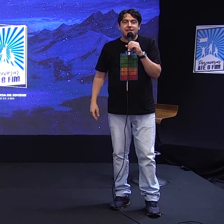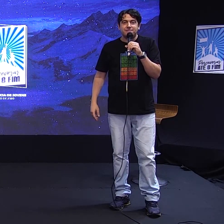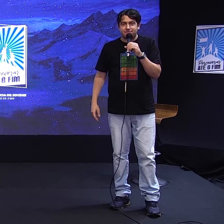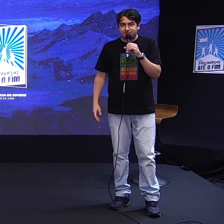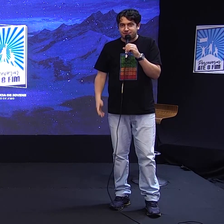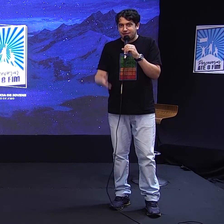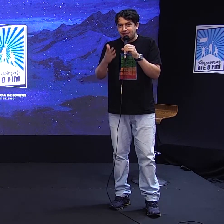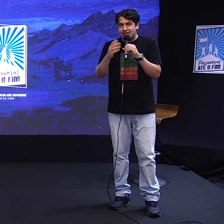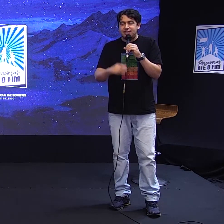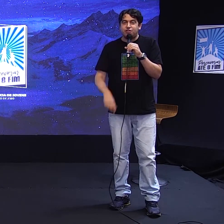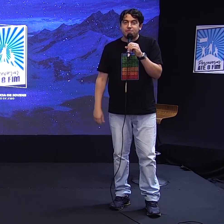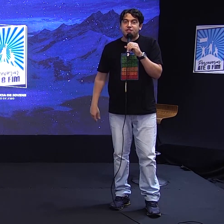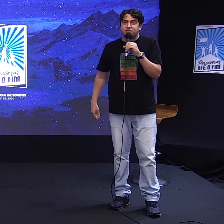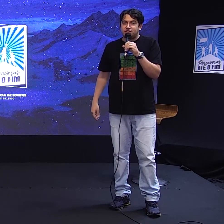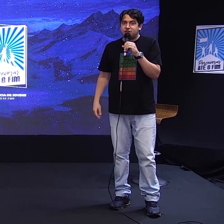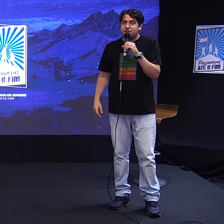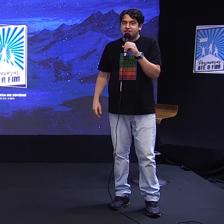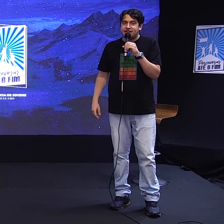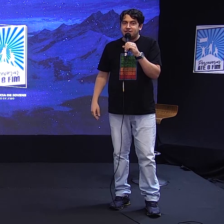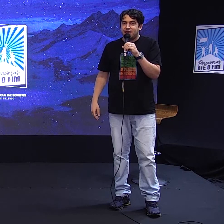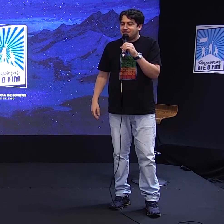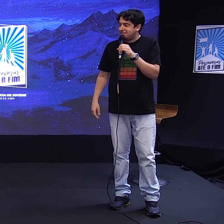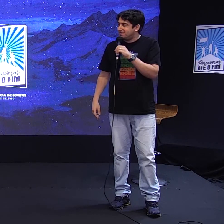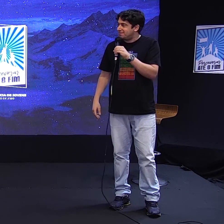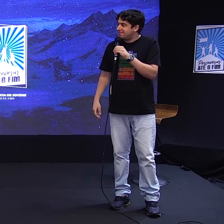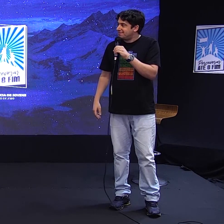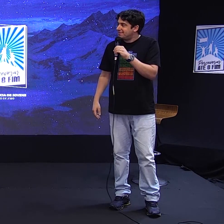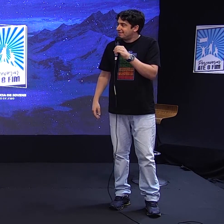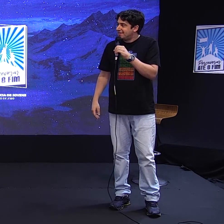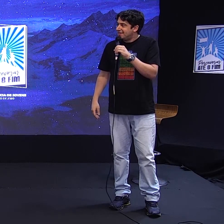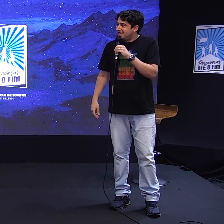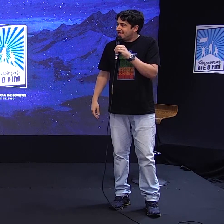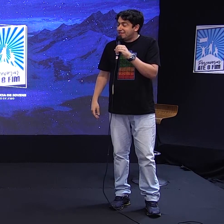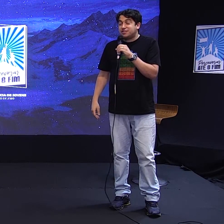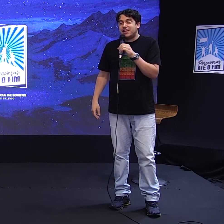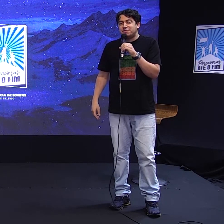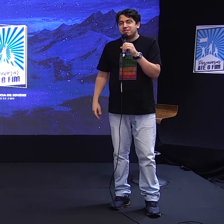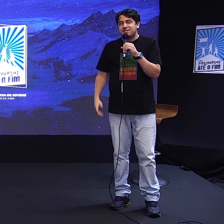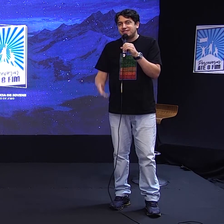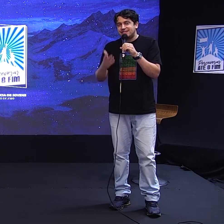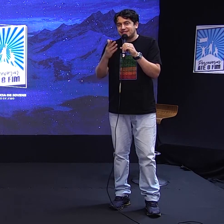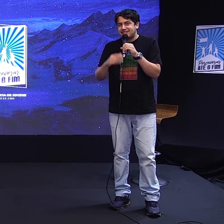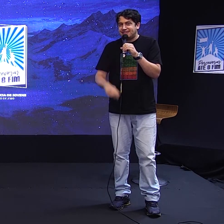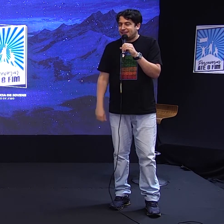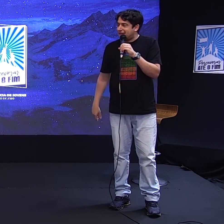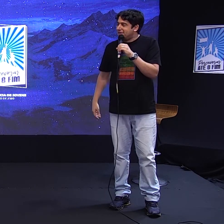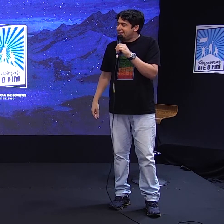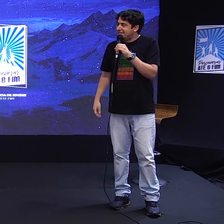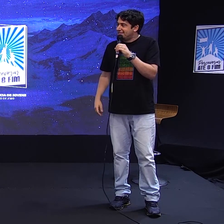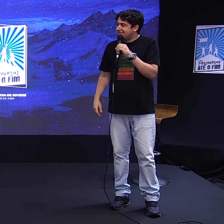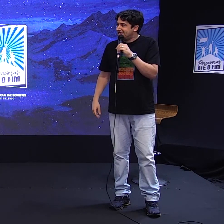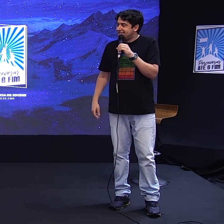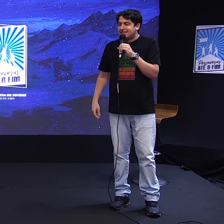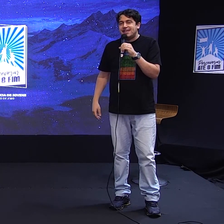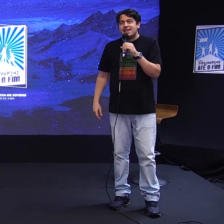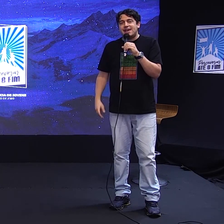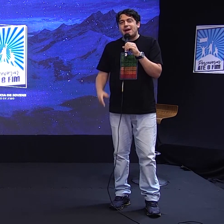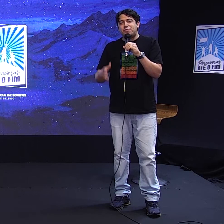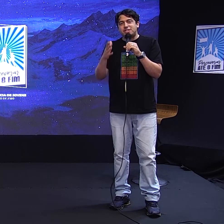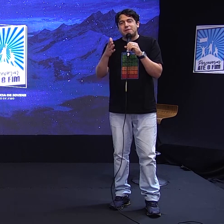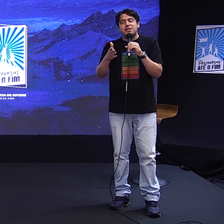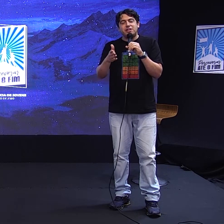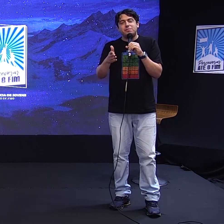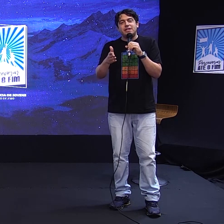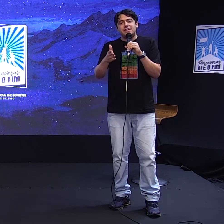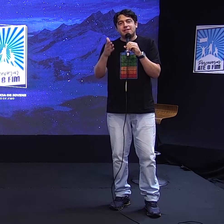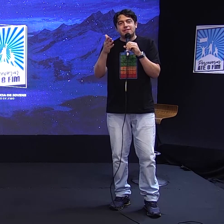ok? E que o Senhor abençoe sua noite grandemente. E nos vemos amanhã. A